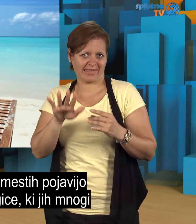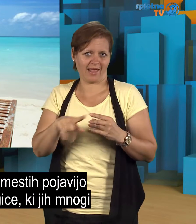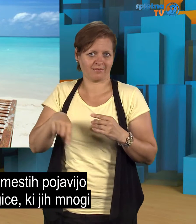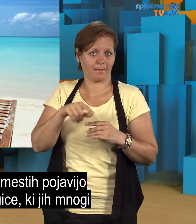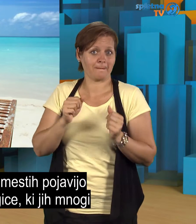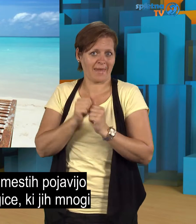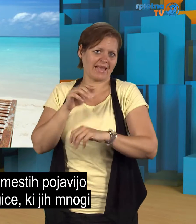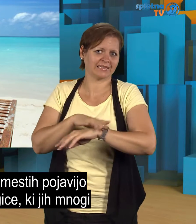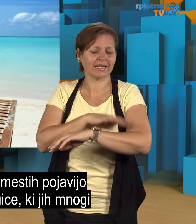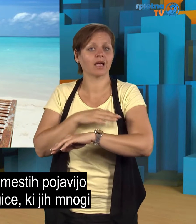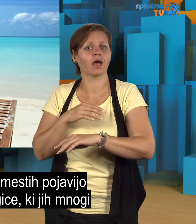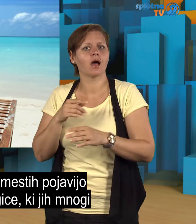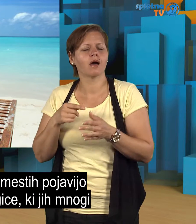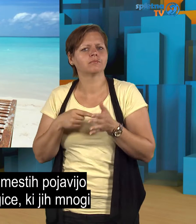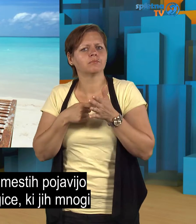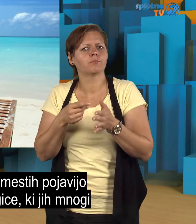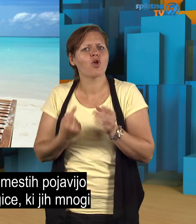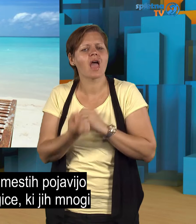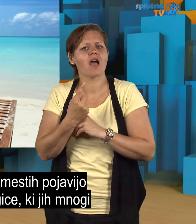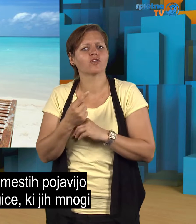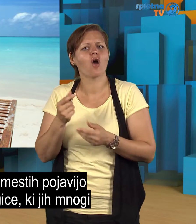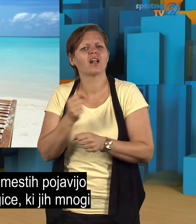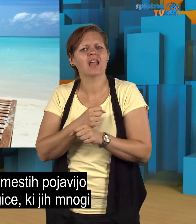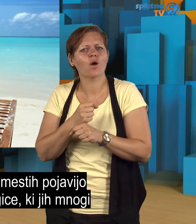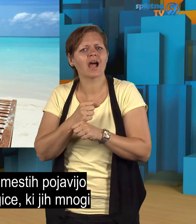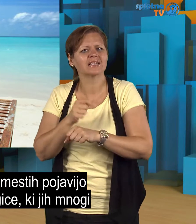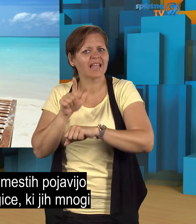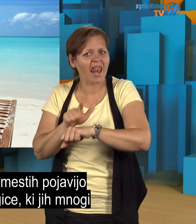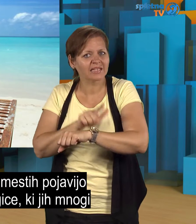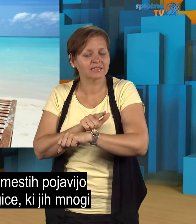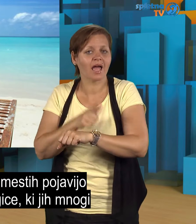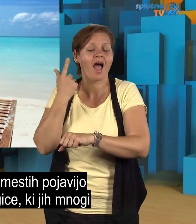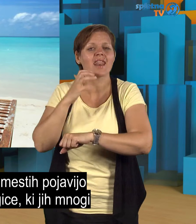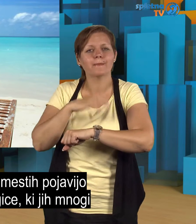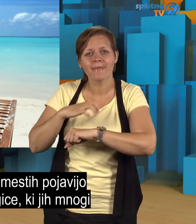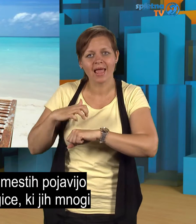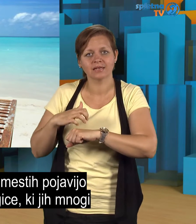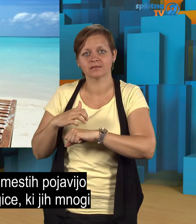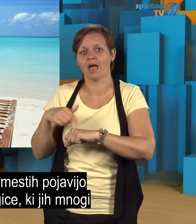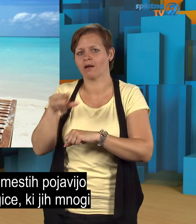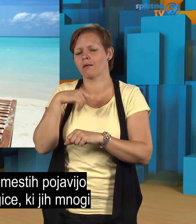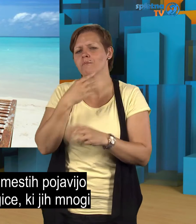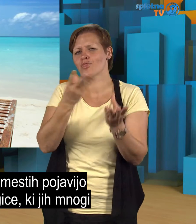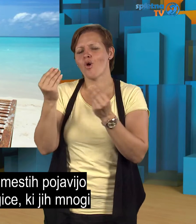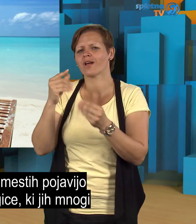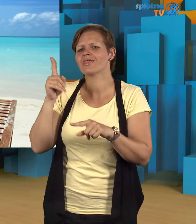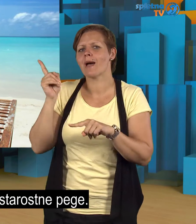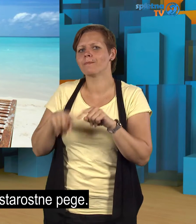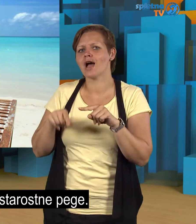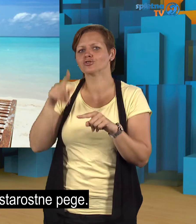Običajno se na teh mestih pojavijo rjavkaste lise ali pegice, ki jih mnogi napačno imenujejo starostne